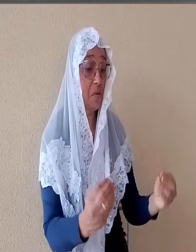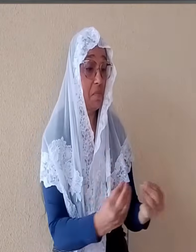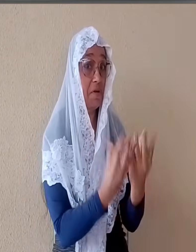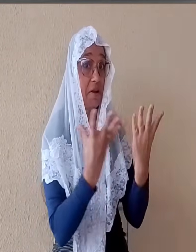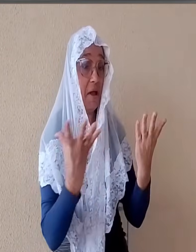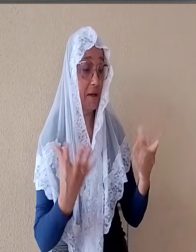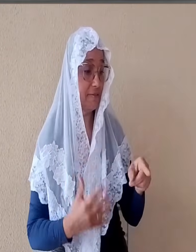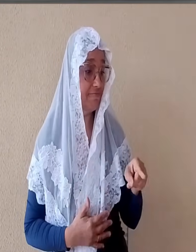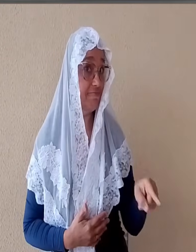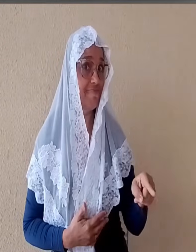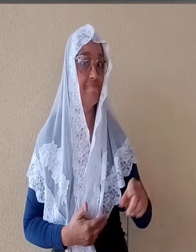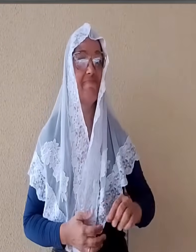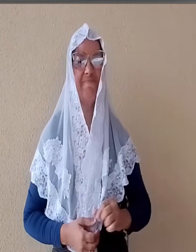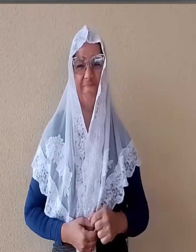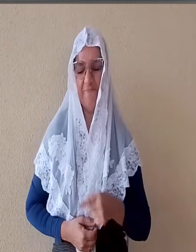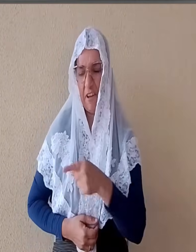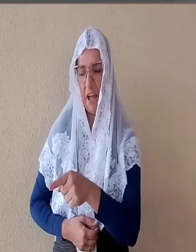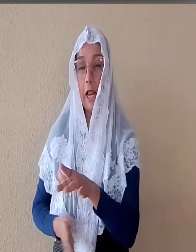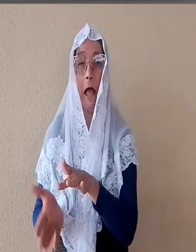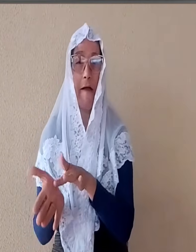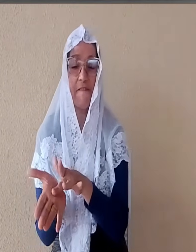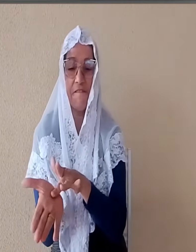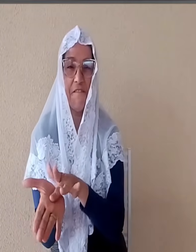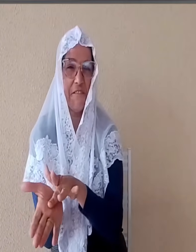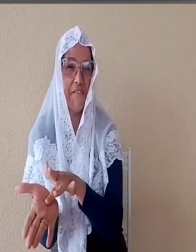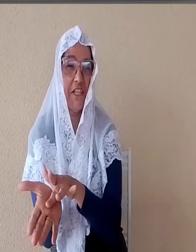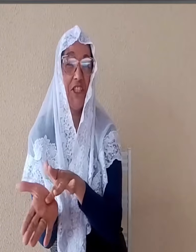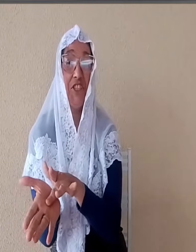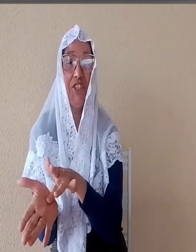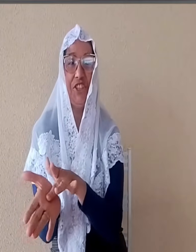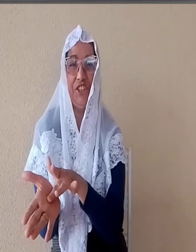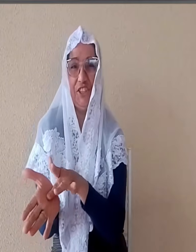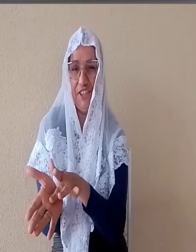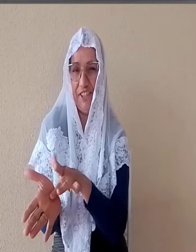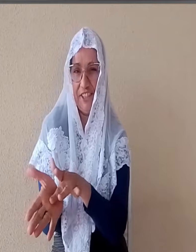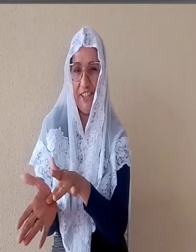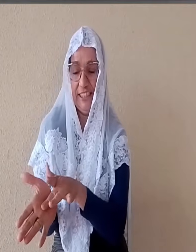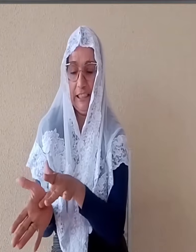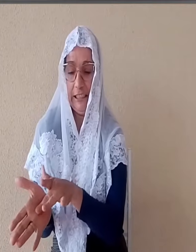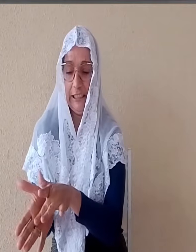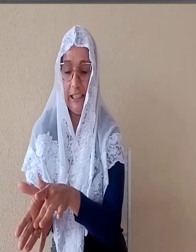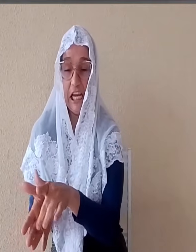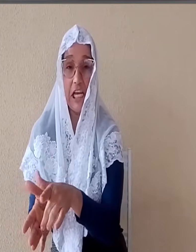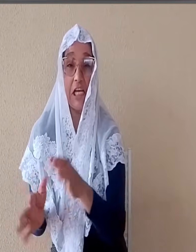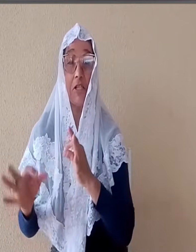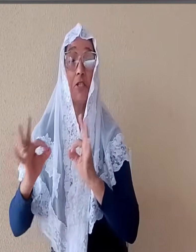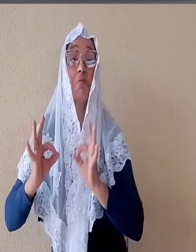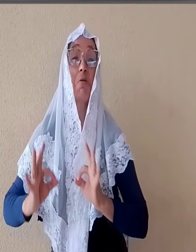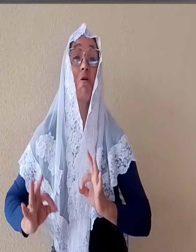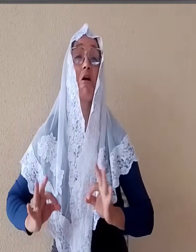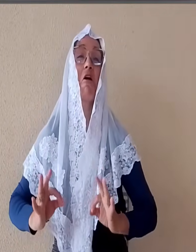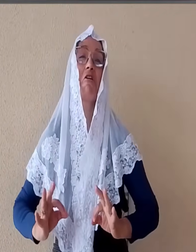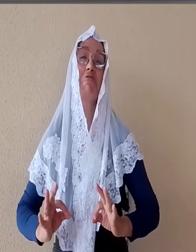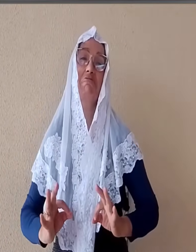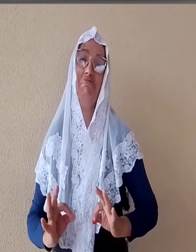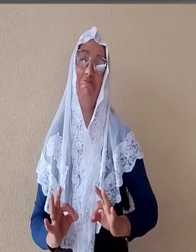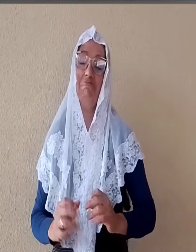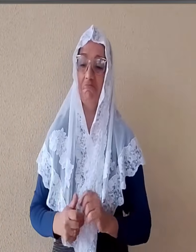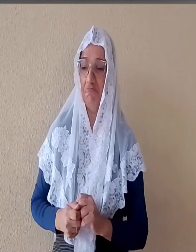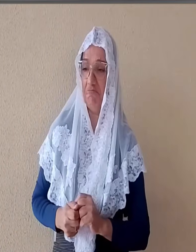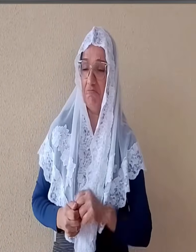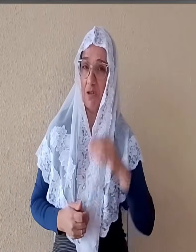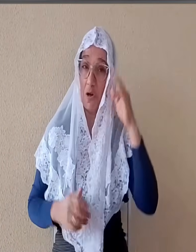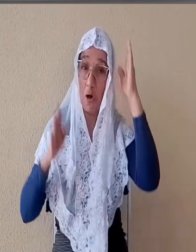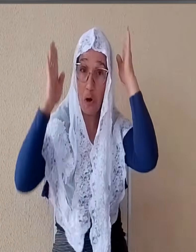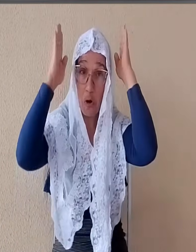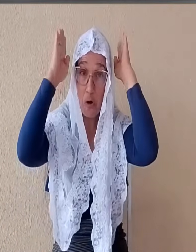fingiram embaixadores, e tomaram sacos velhos sobre os seus jumentos, e odres de vinhos